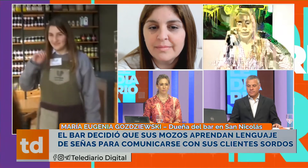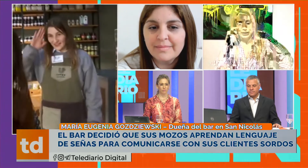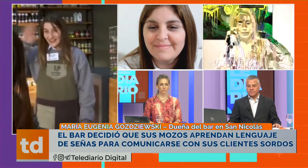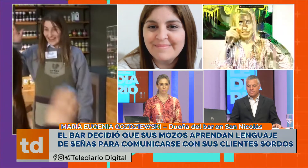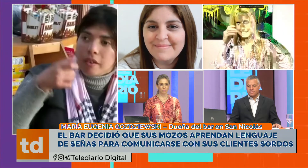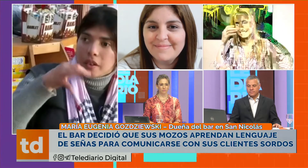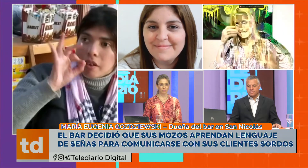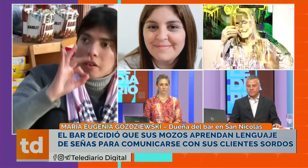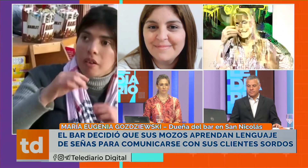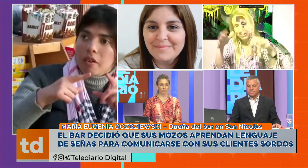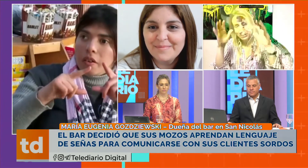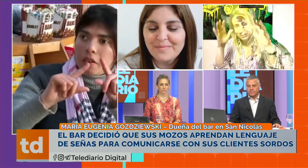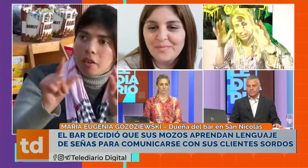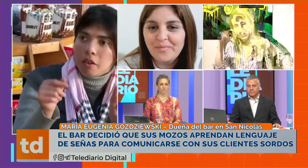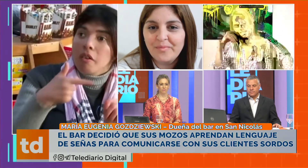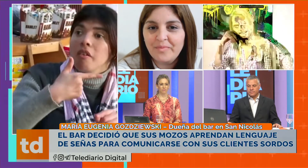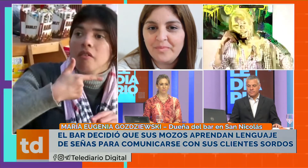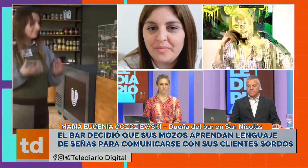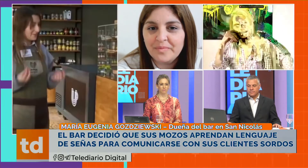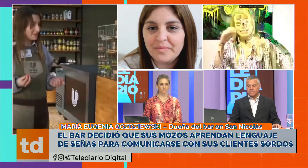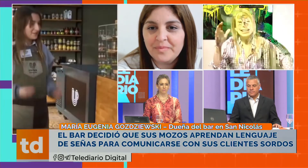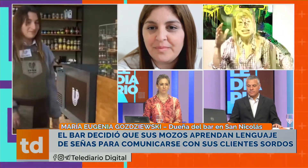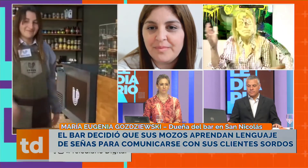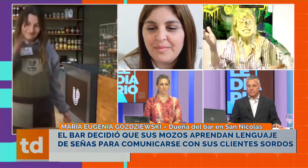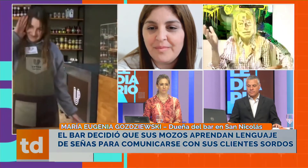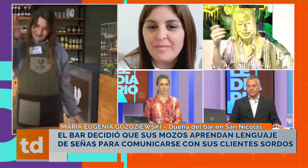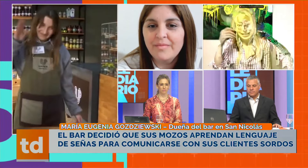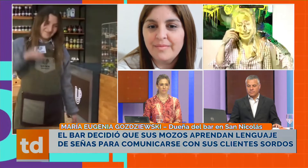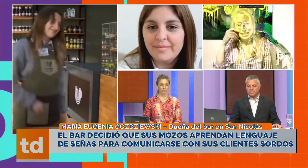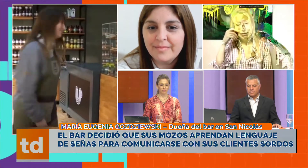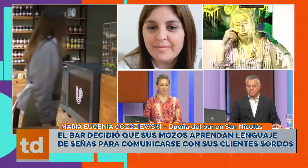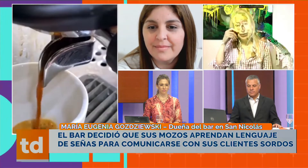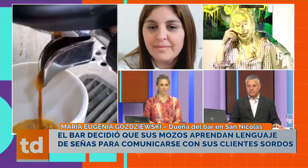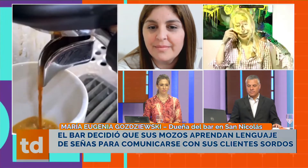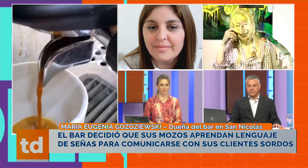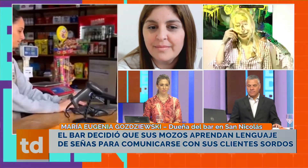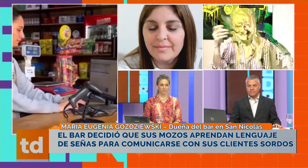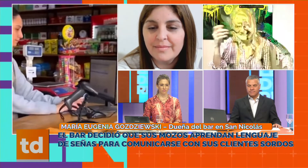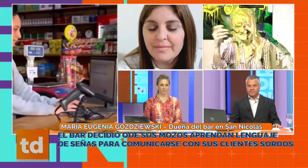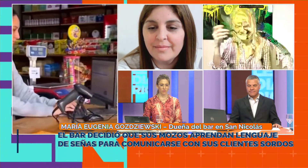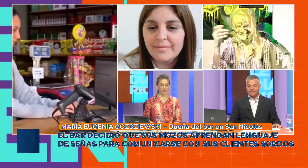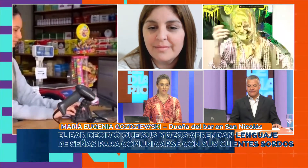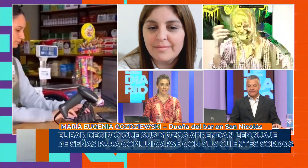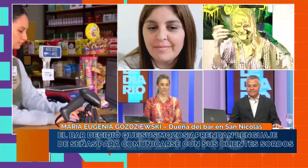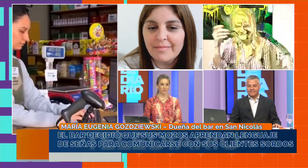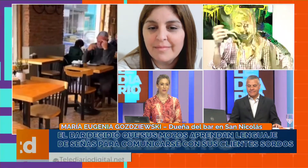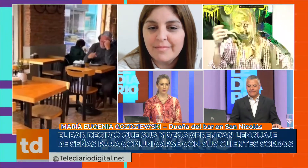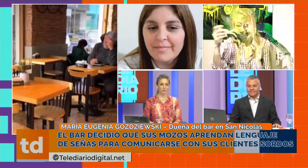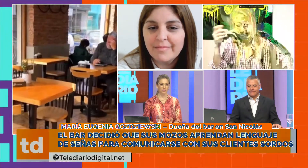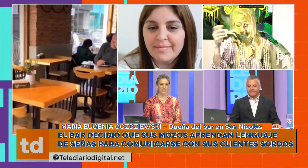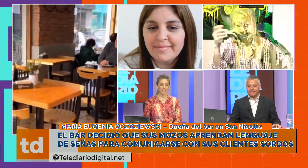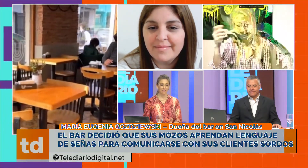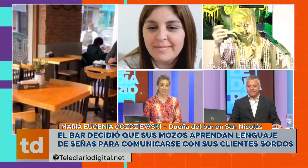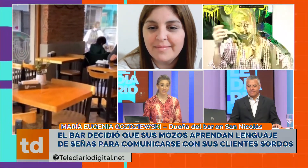y a partir de eso arrancó toda esta historia que la verdad que no pensamos que se iba a difundir de esta manera. Bueno, sí, ha tenido una